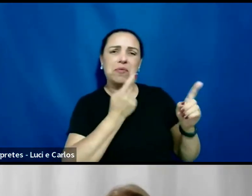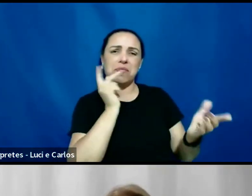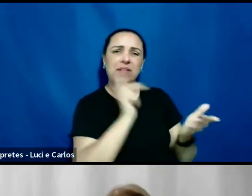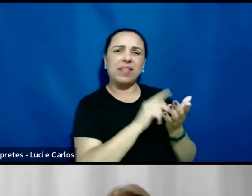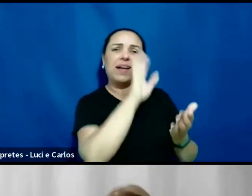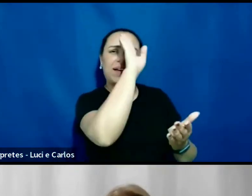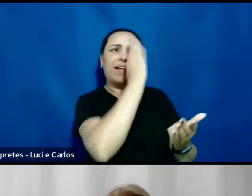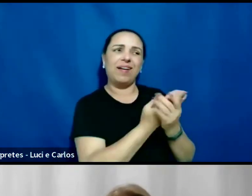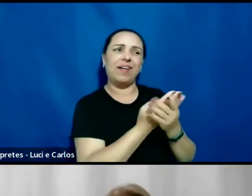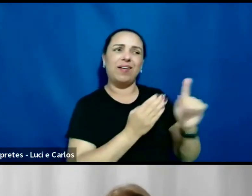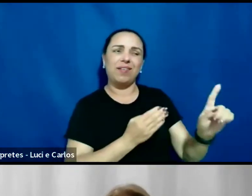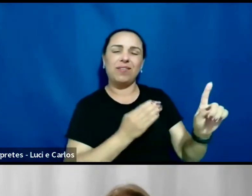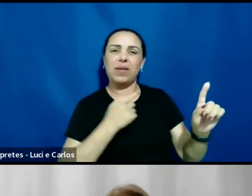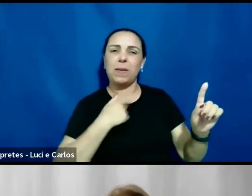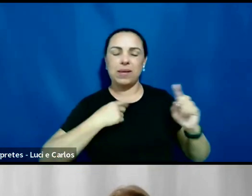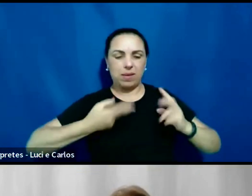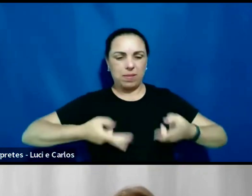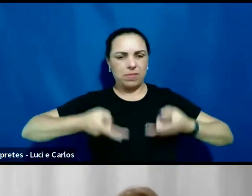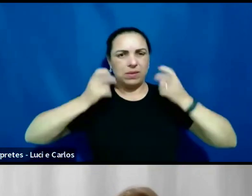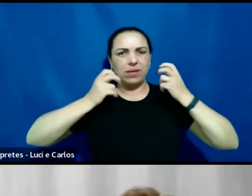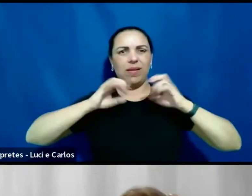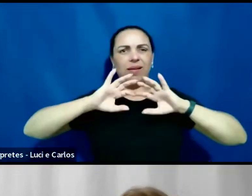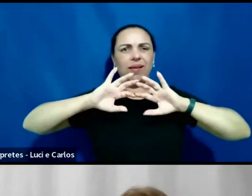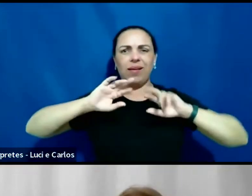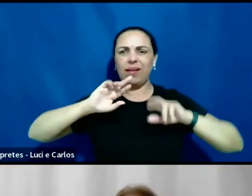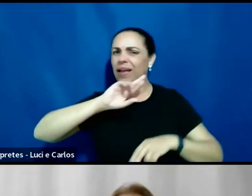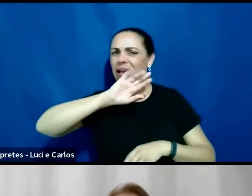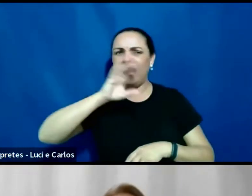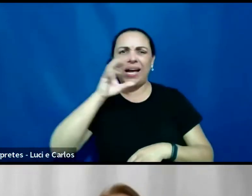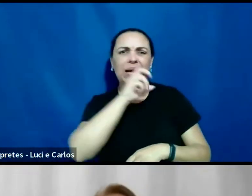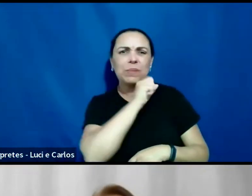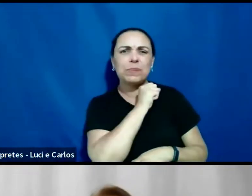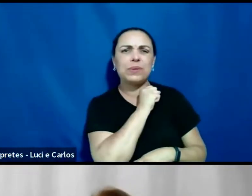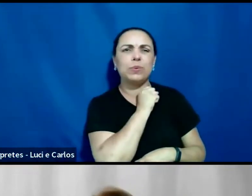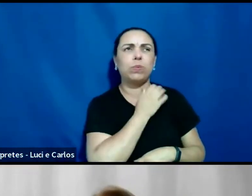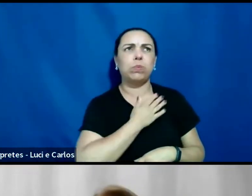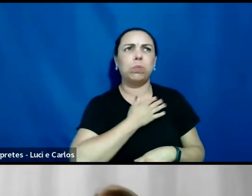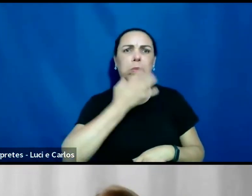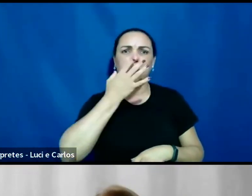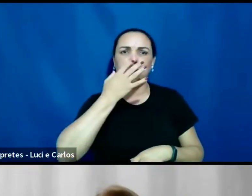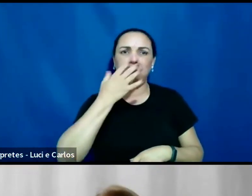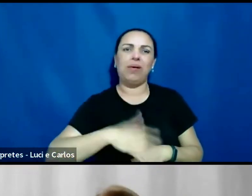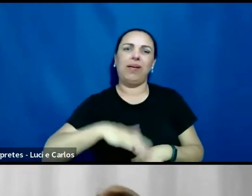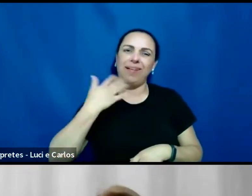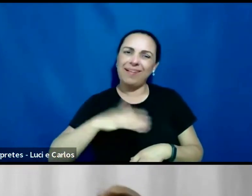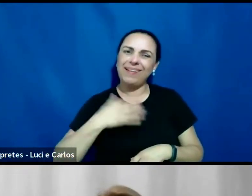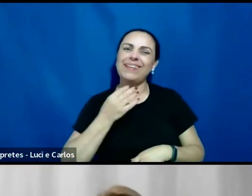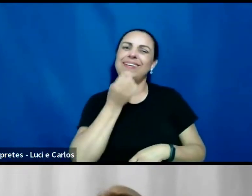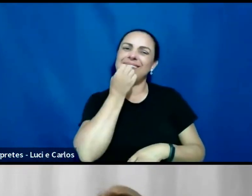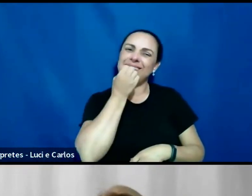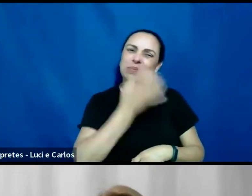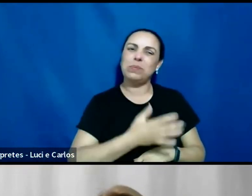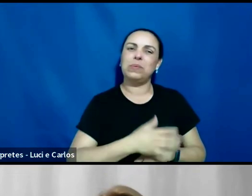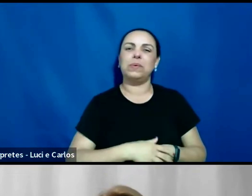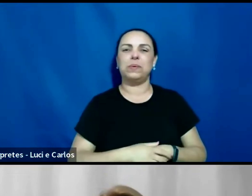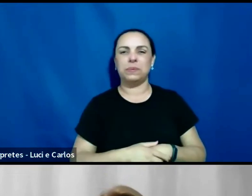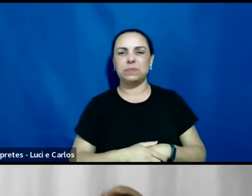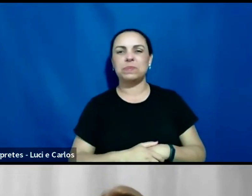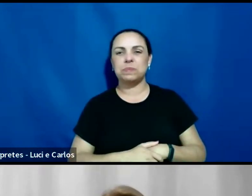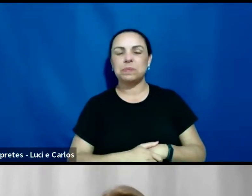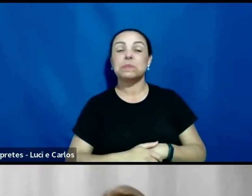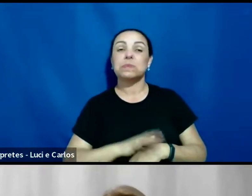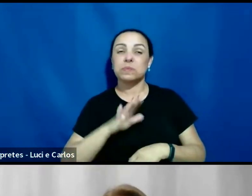mas assim, tudo, do modo como foi muito bom para minha saúde. E aí, como